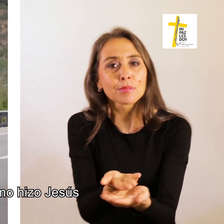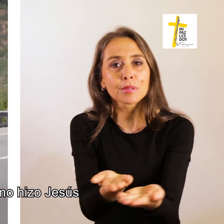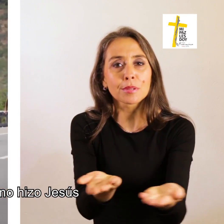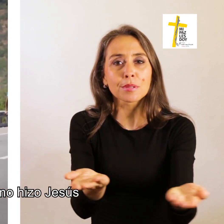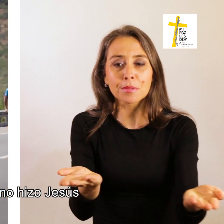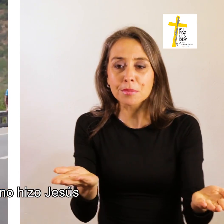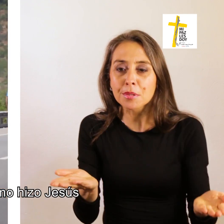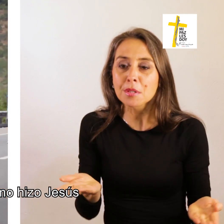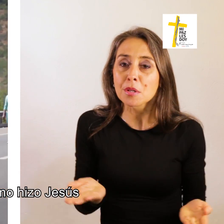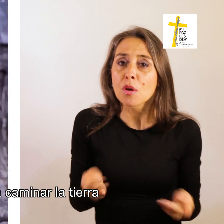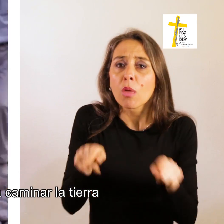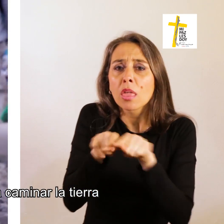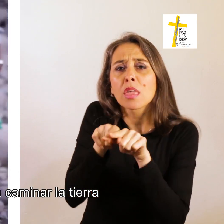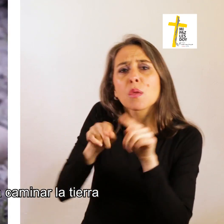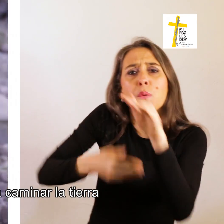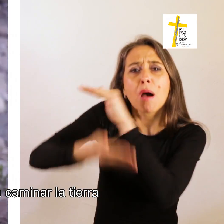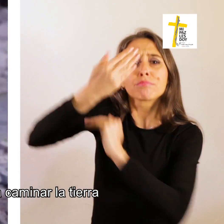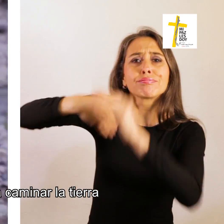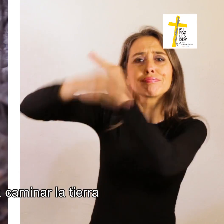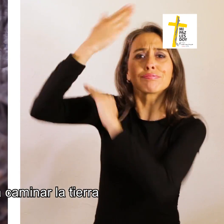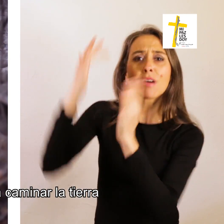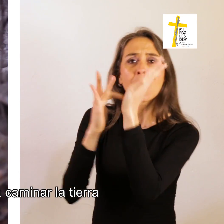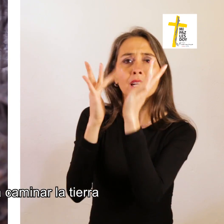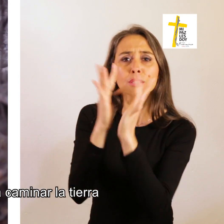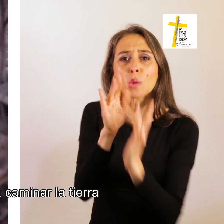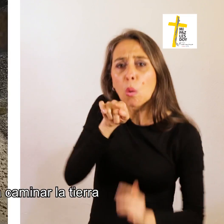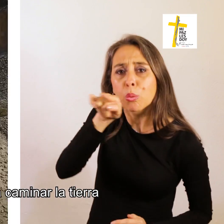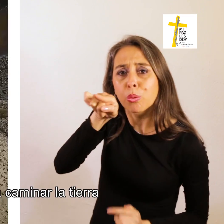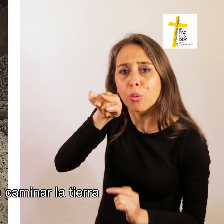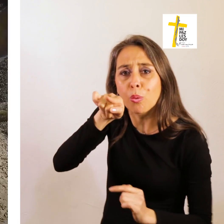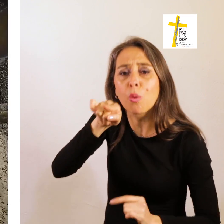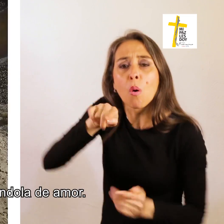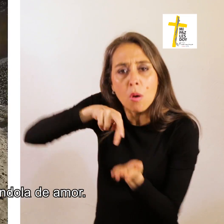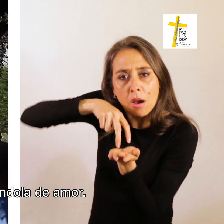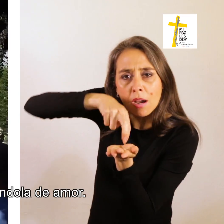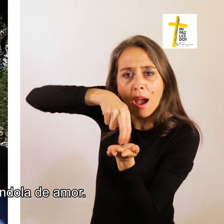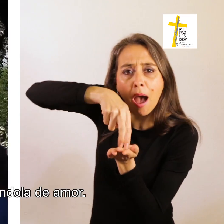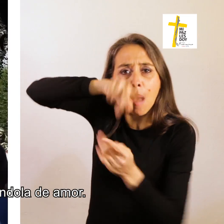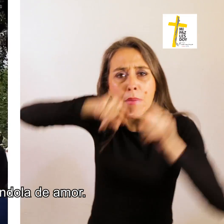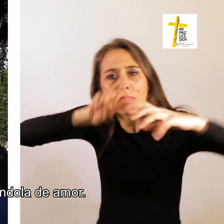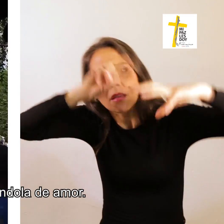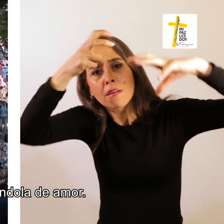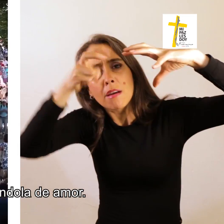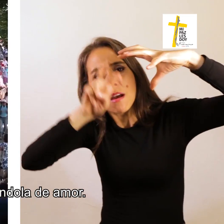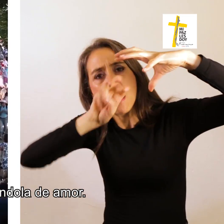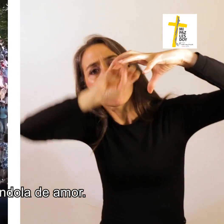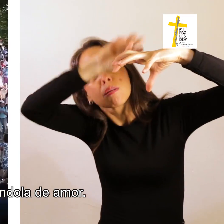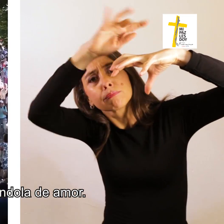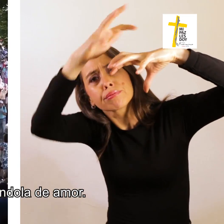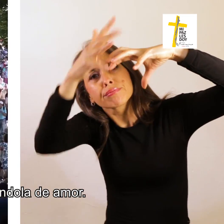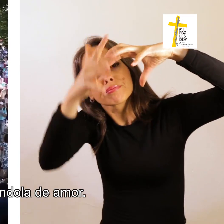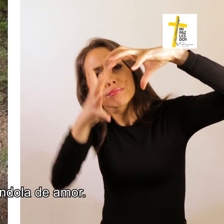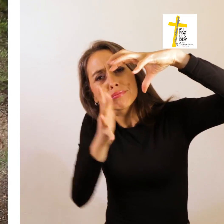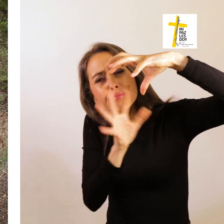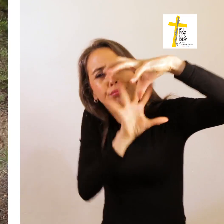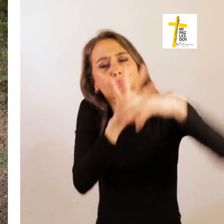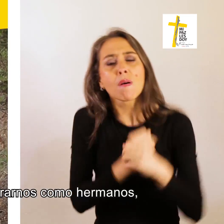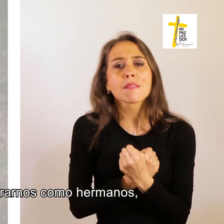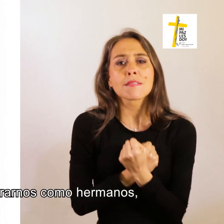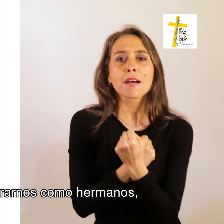Y como hizo Jesús, saliste a caminar la tierra cubriéndola de